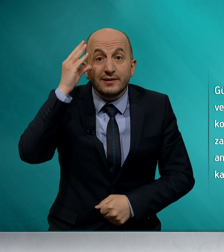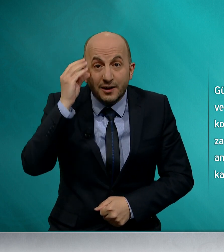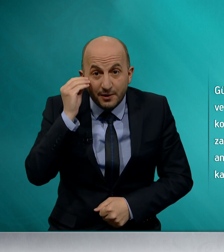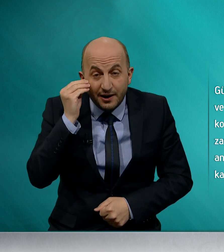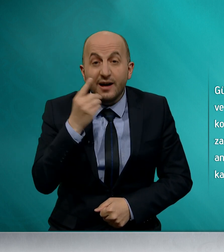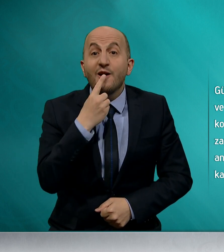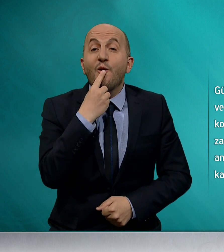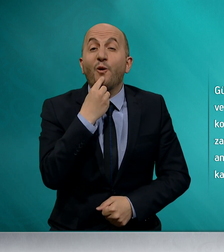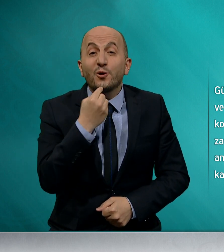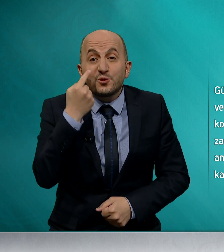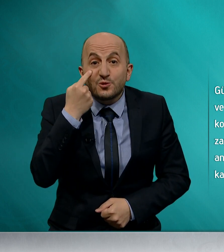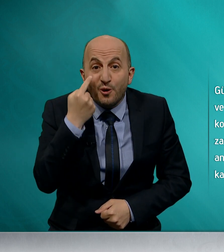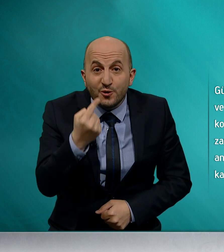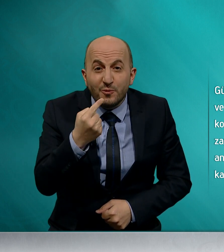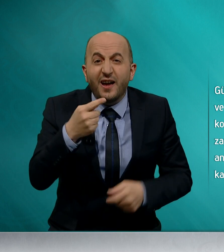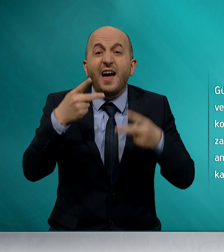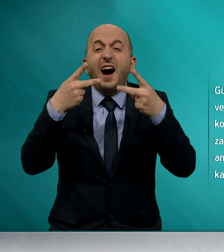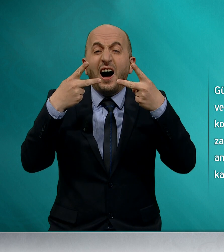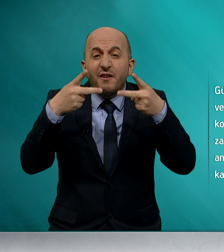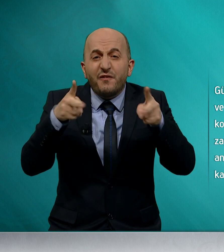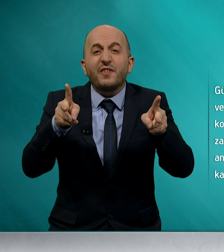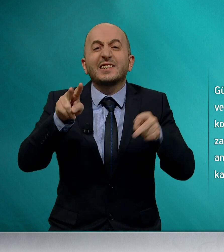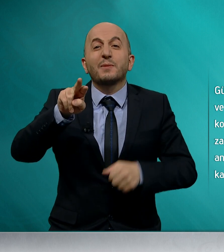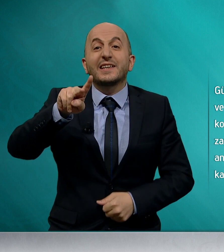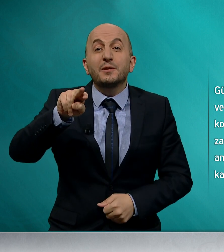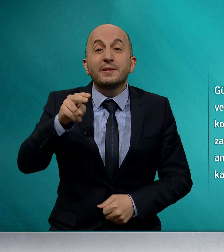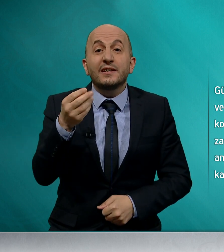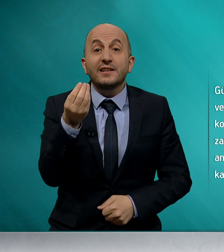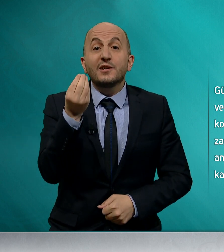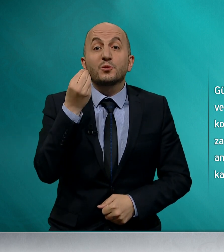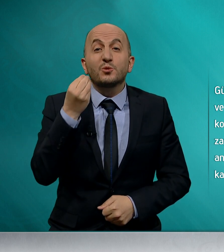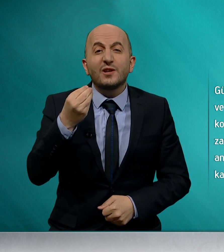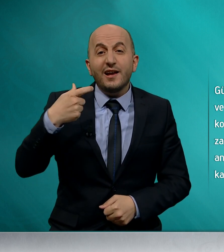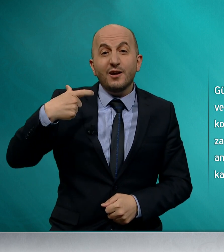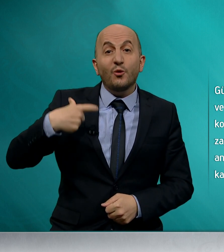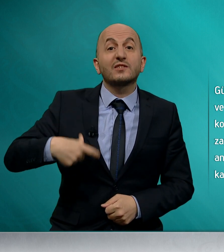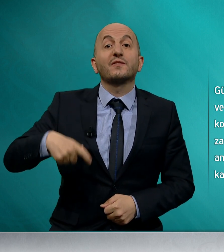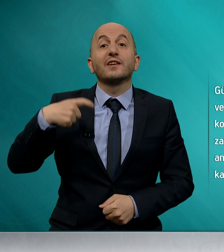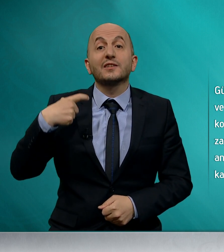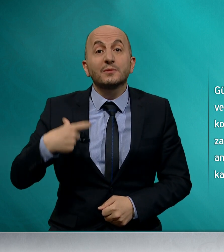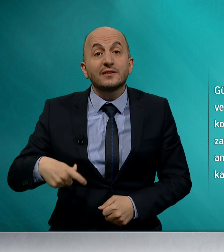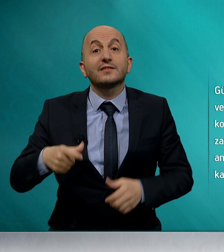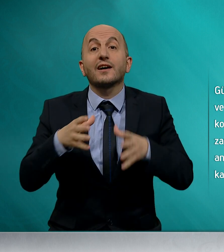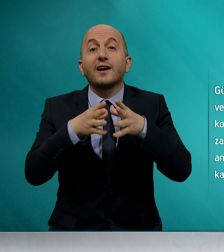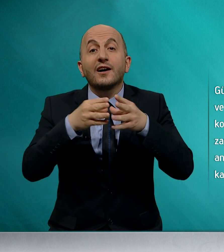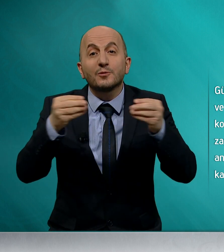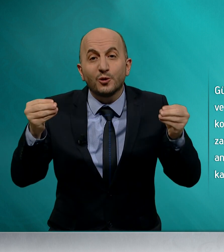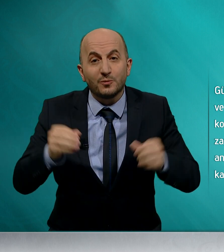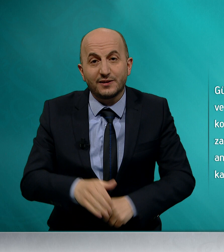anlama, hoş görme, affetme gibi güzel vasıflarımız da